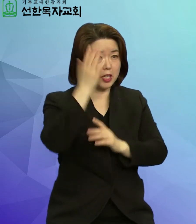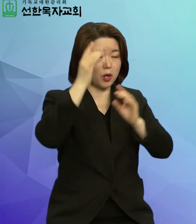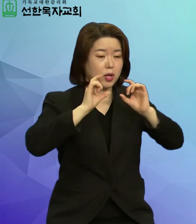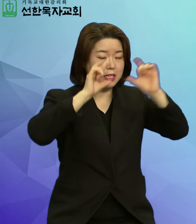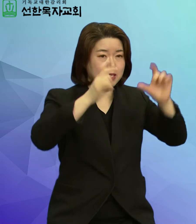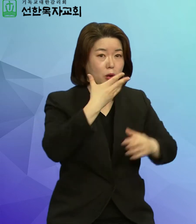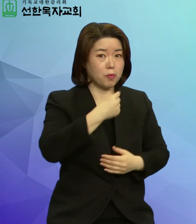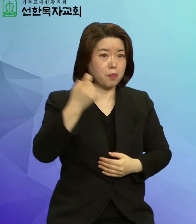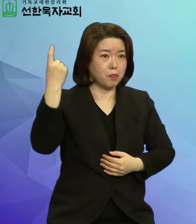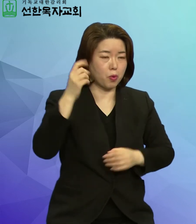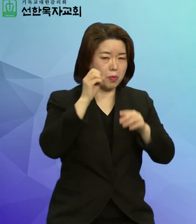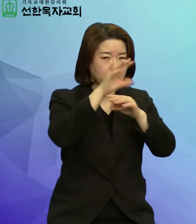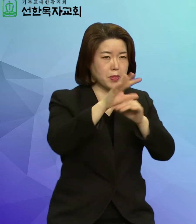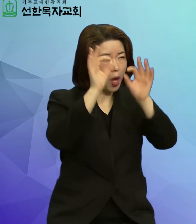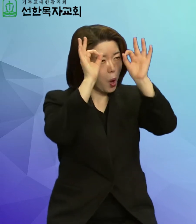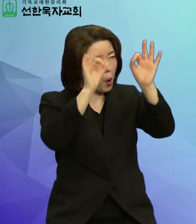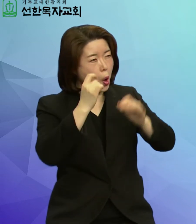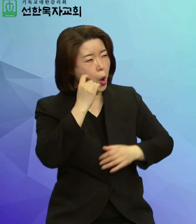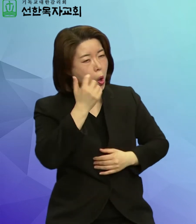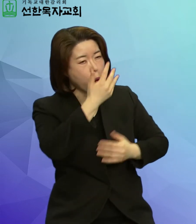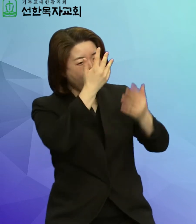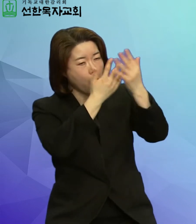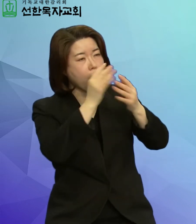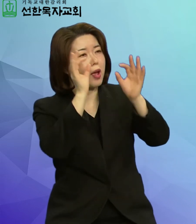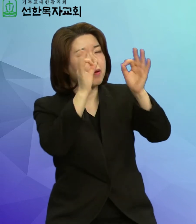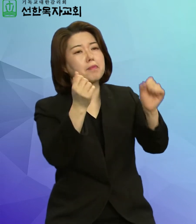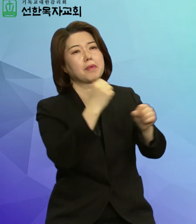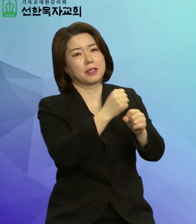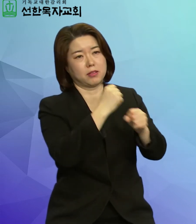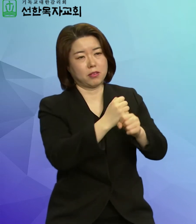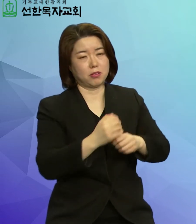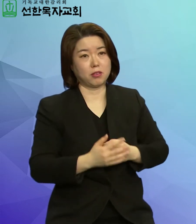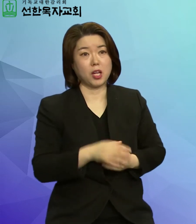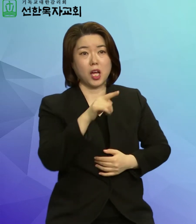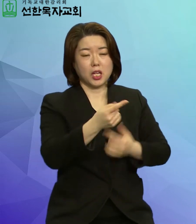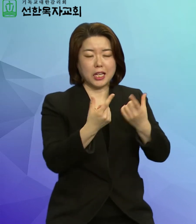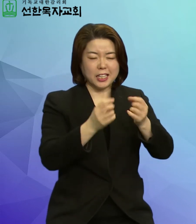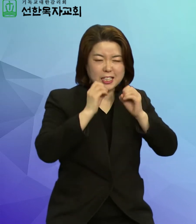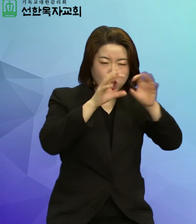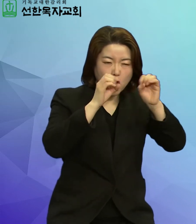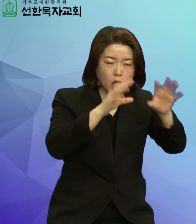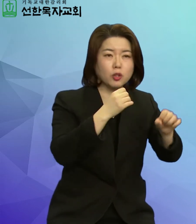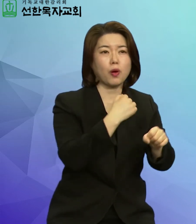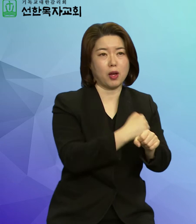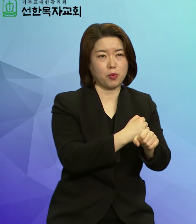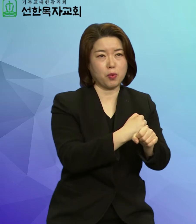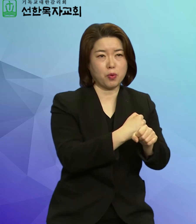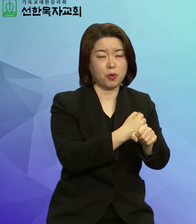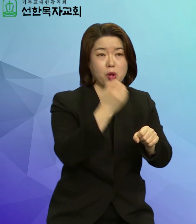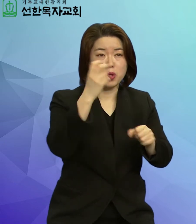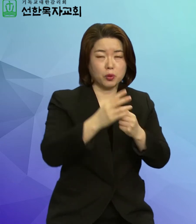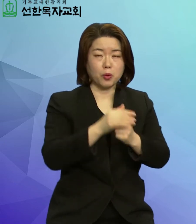영광을 선포하는 복음의 빛을 보지 못하게 한 것입니다. 그렇게 전도를 하고